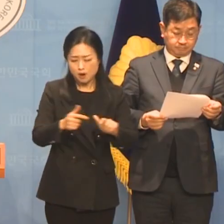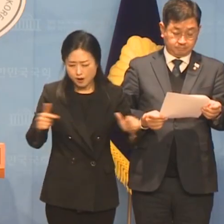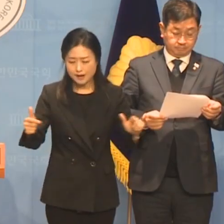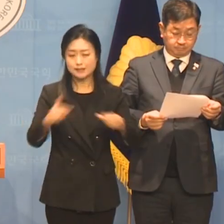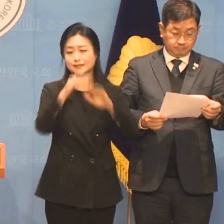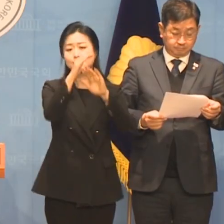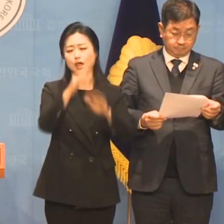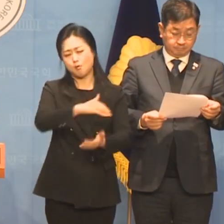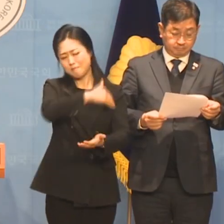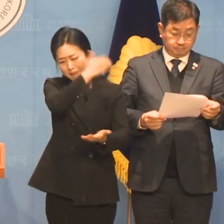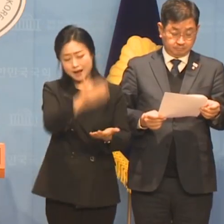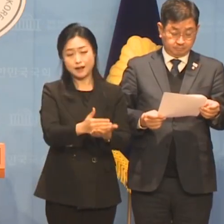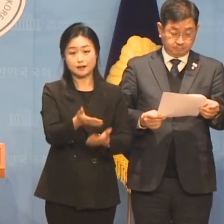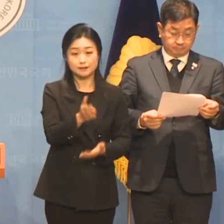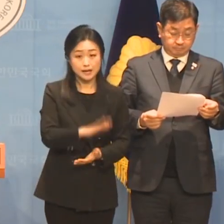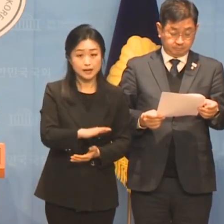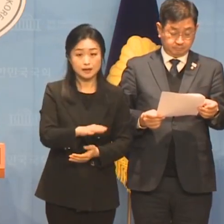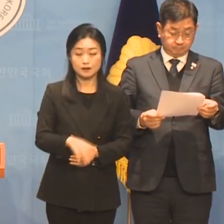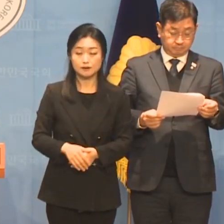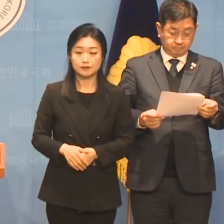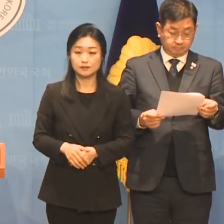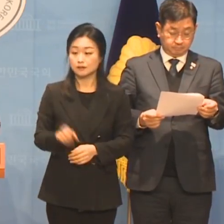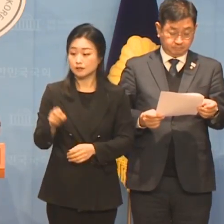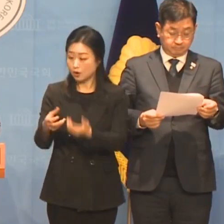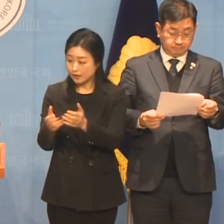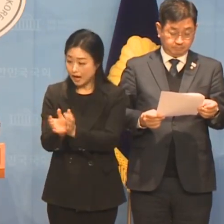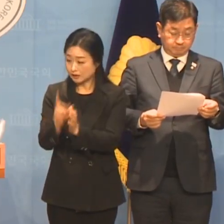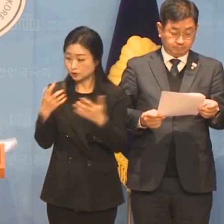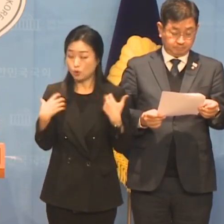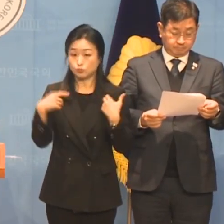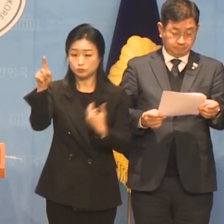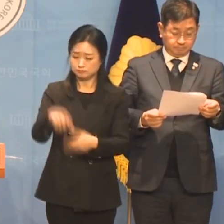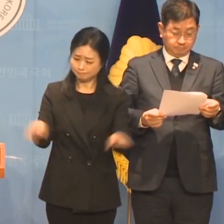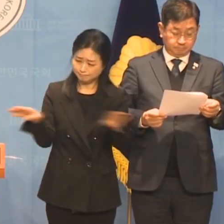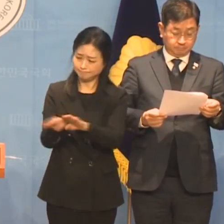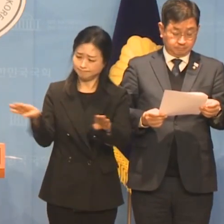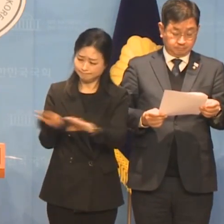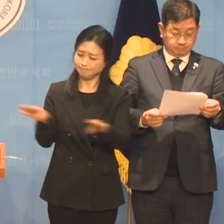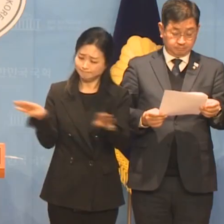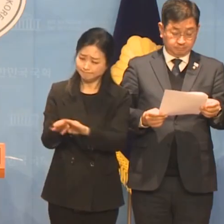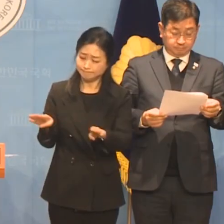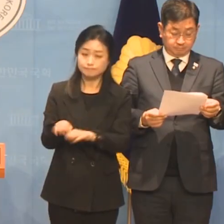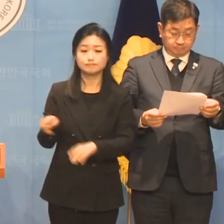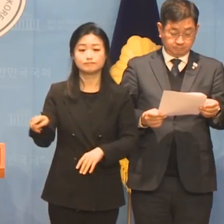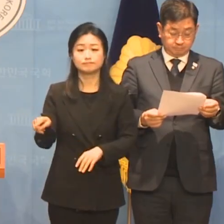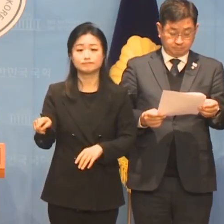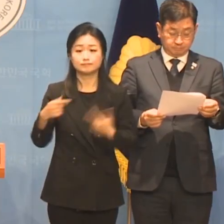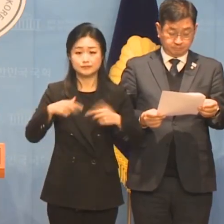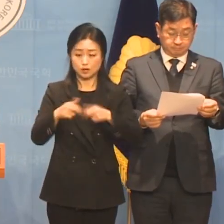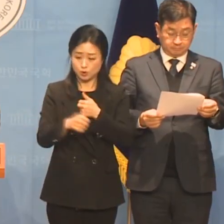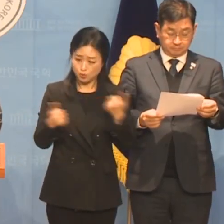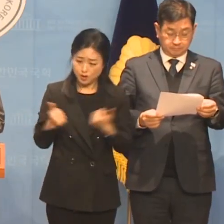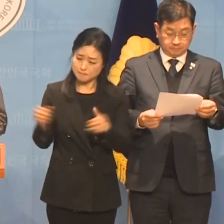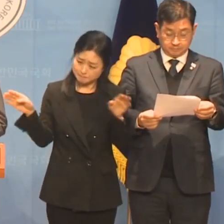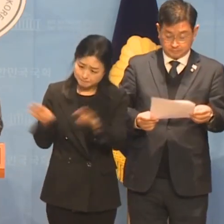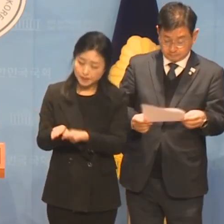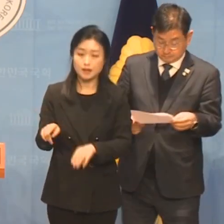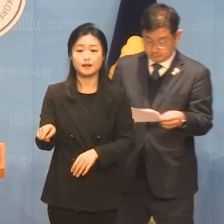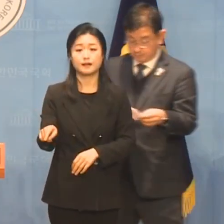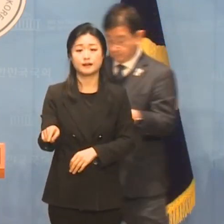과제들이 산적해 있음에도 불구하고 두 부처와 여당은 무책임한 태도로 일관하며 상임위에조차 불참하고 있습니다.